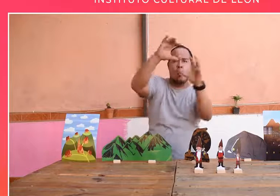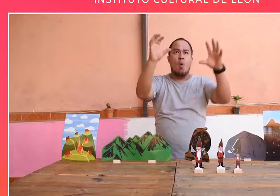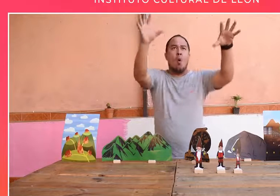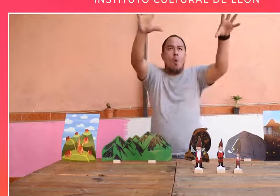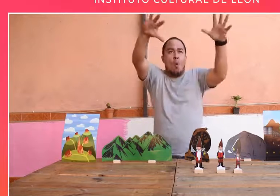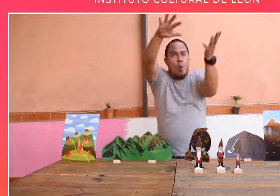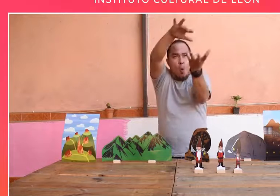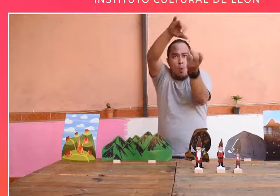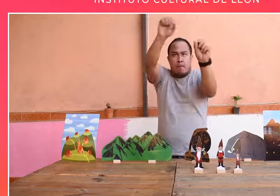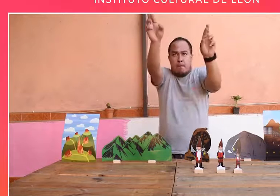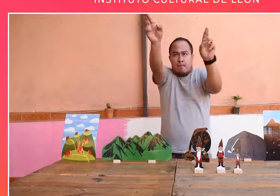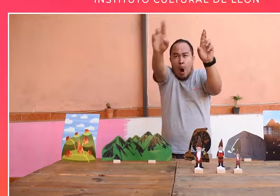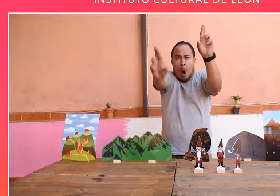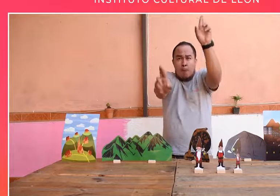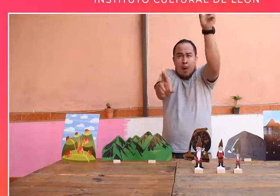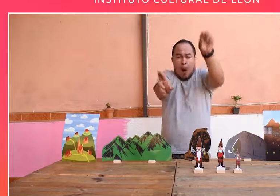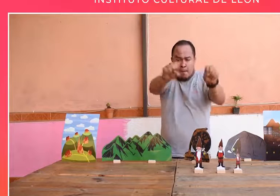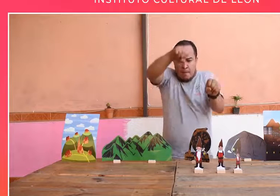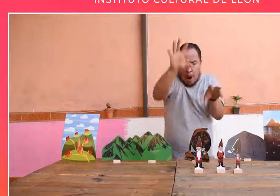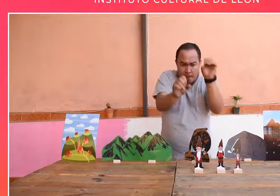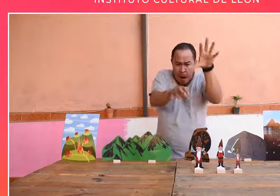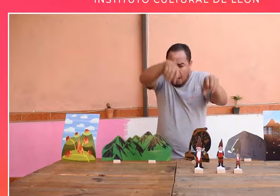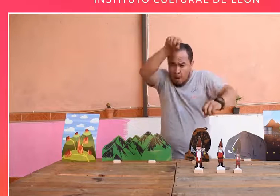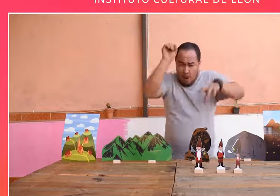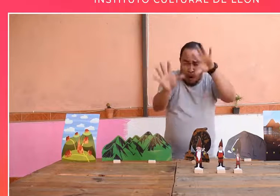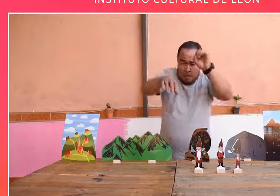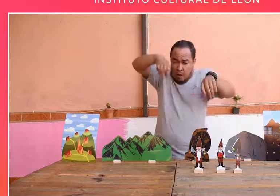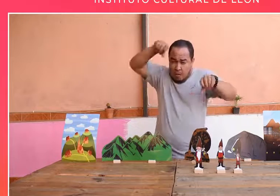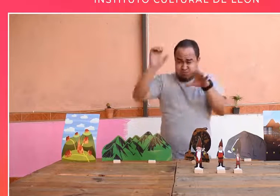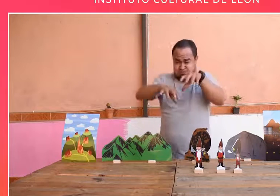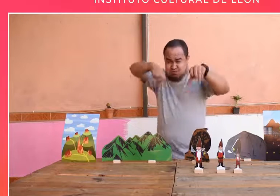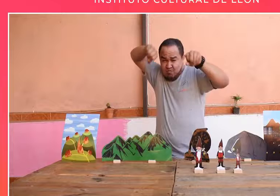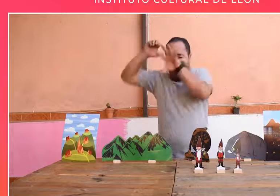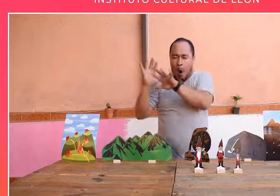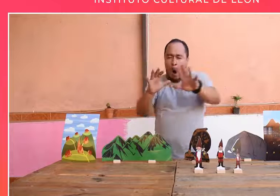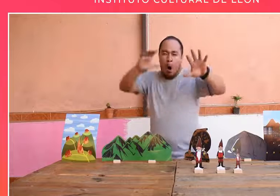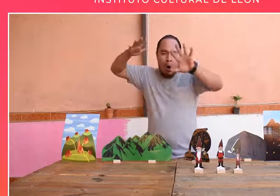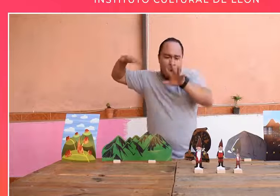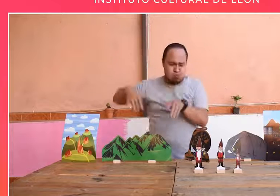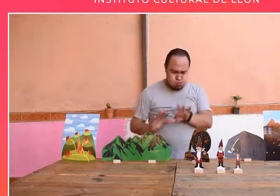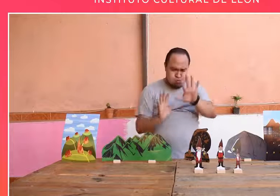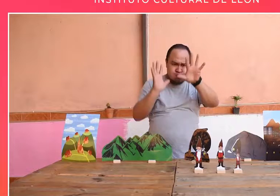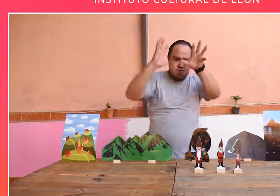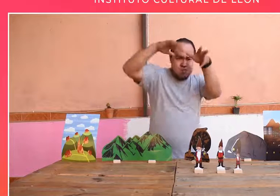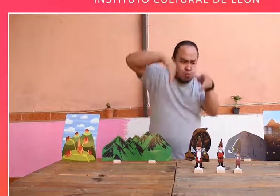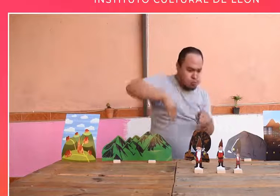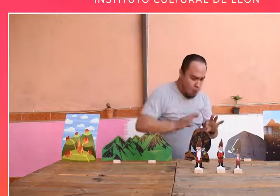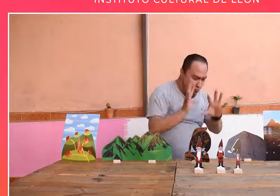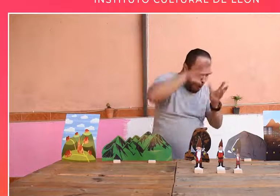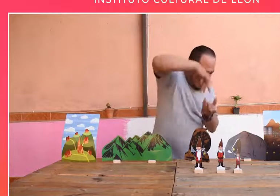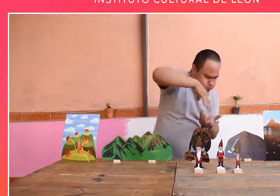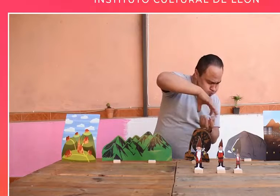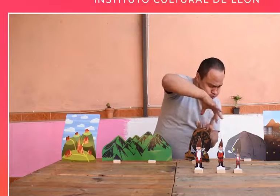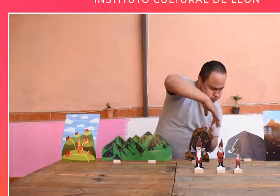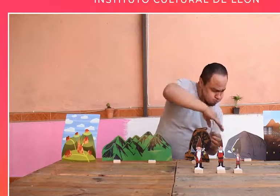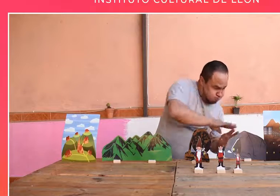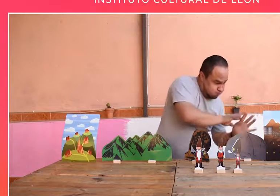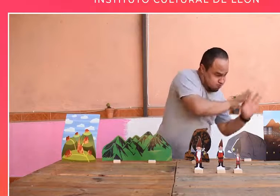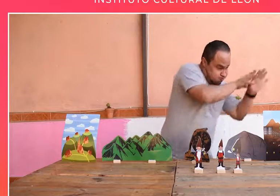nubló, se escucharon los rayos, las lluvias empezaron y la mina comenzó a inundarse. Y